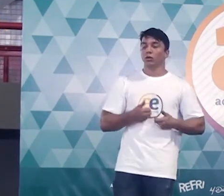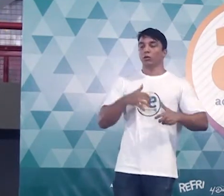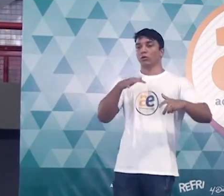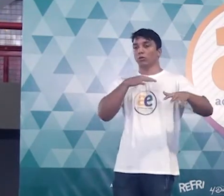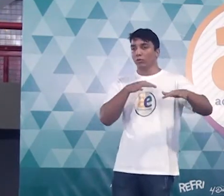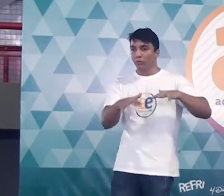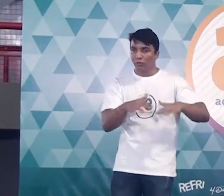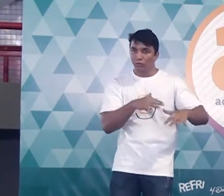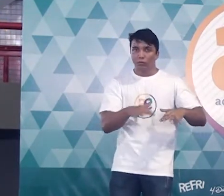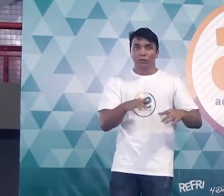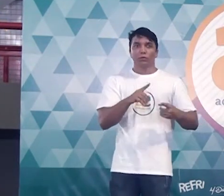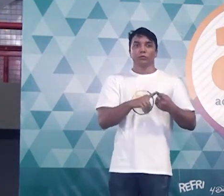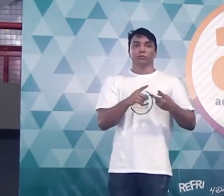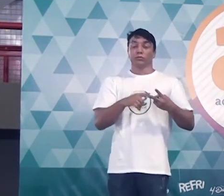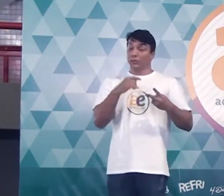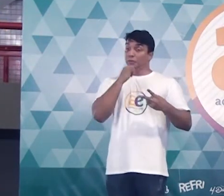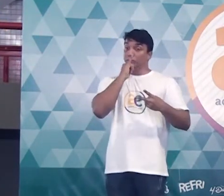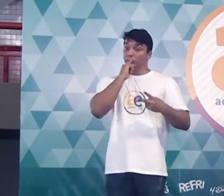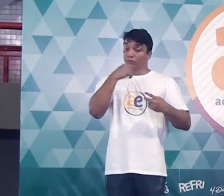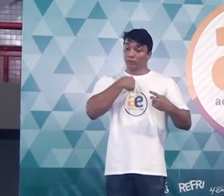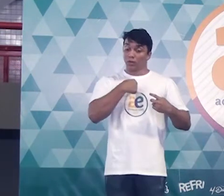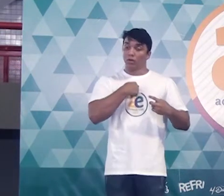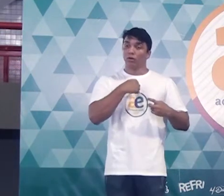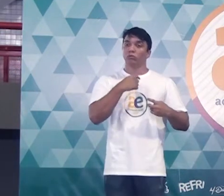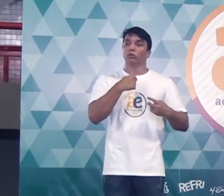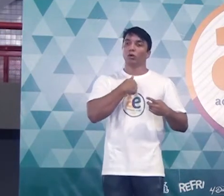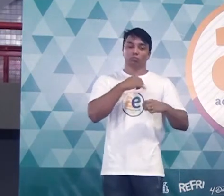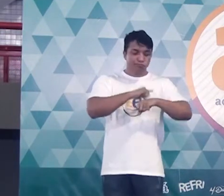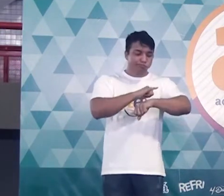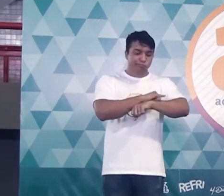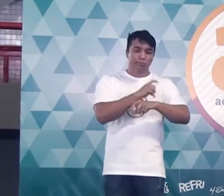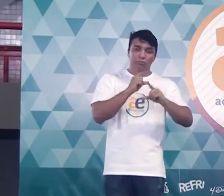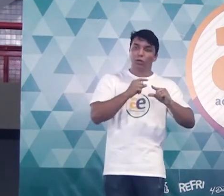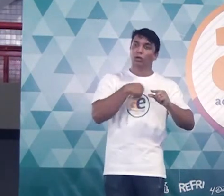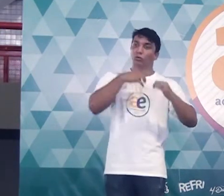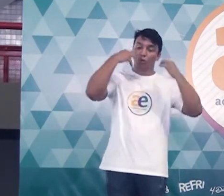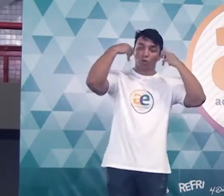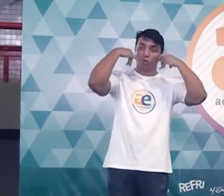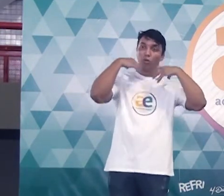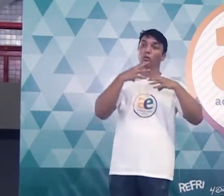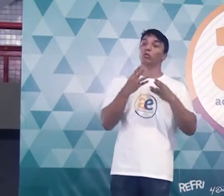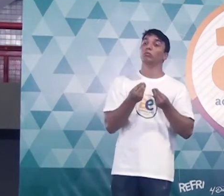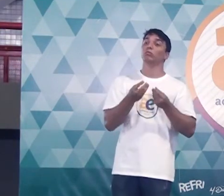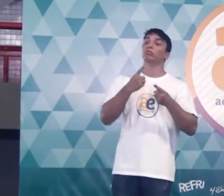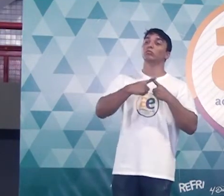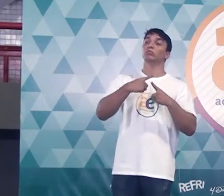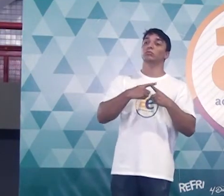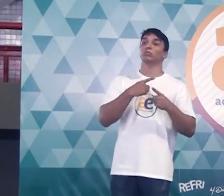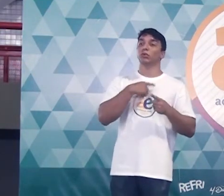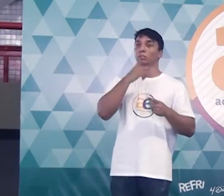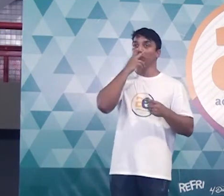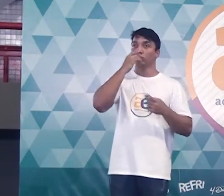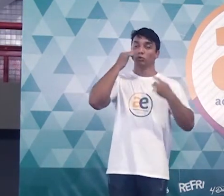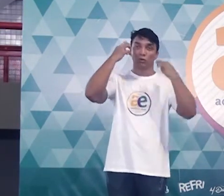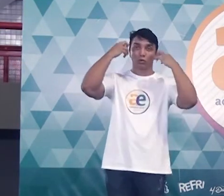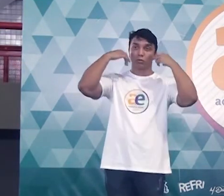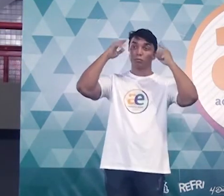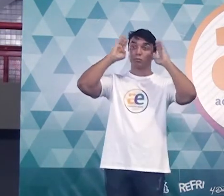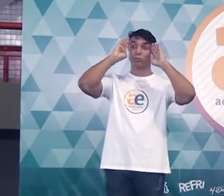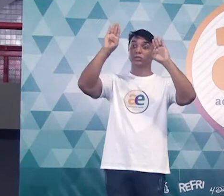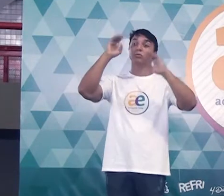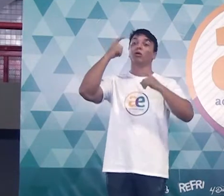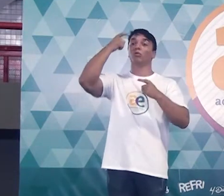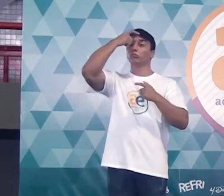Movimentação. Eu, por exemplo, eu sou gordinho e suo bastante, mas o meu suor é principalmente aqui.